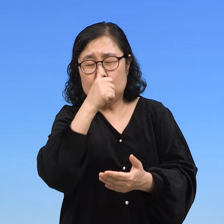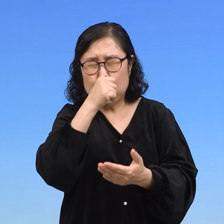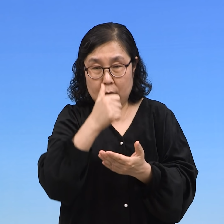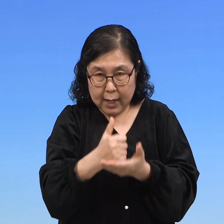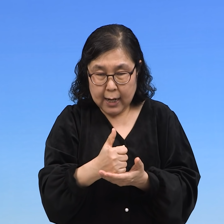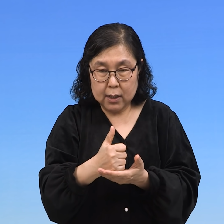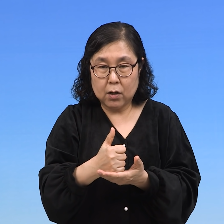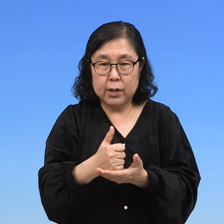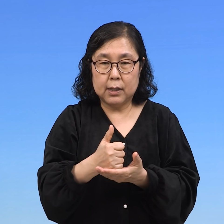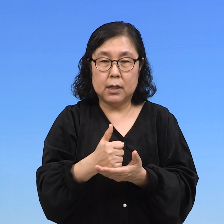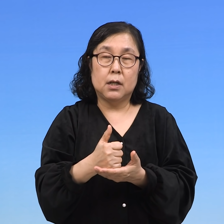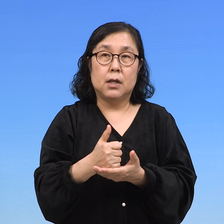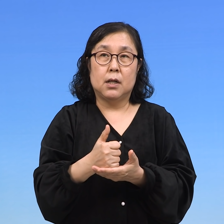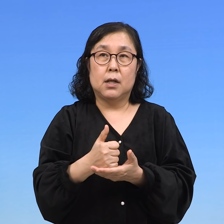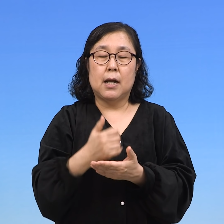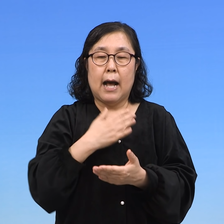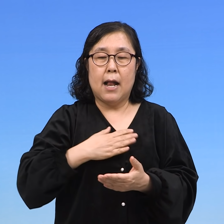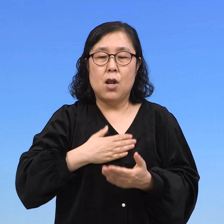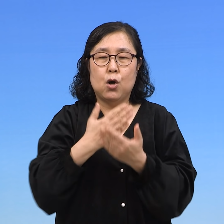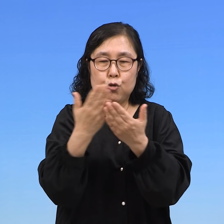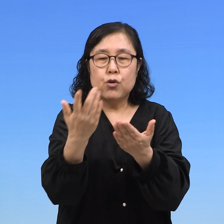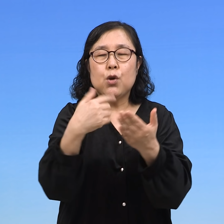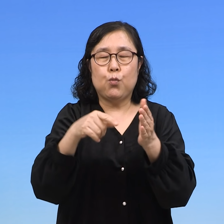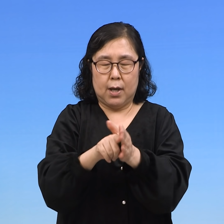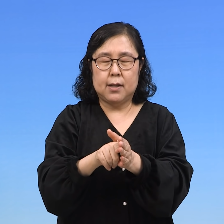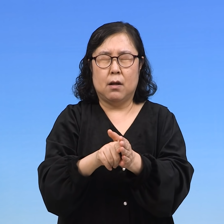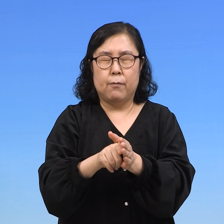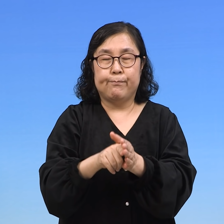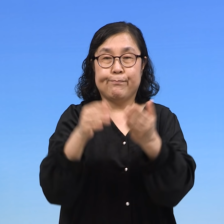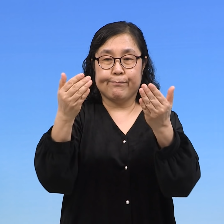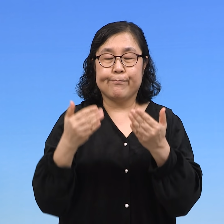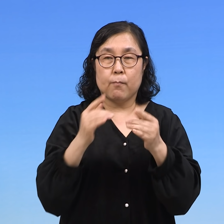아느냐를 경고하기 위해서 주신 말씀이에요